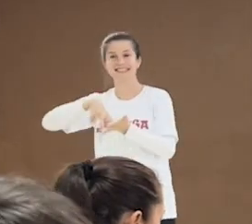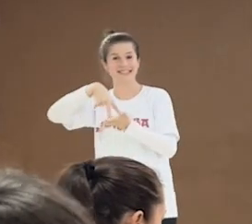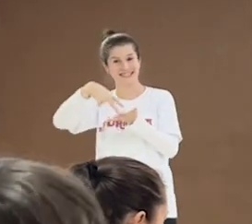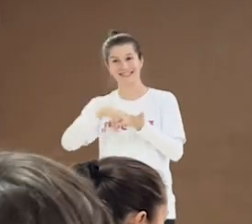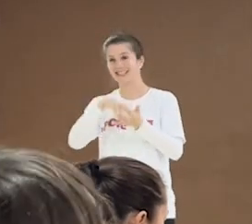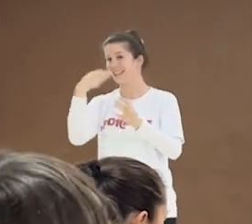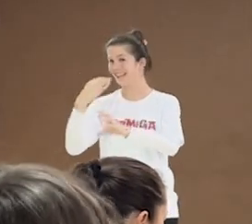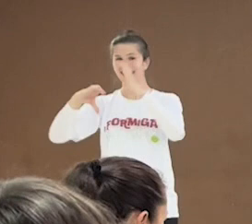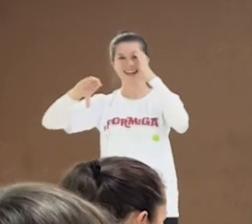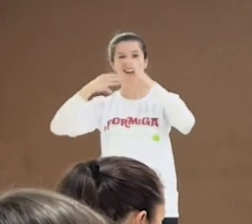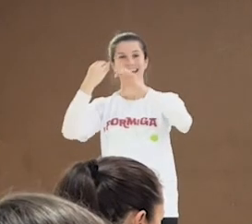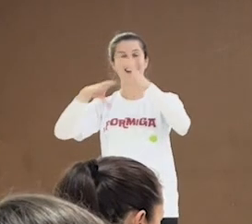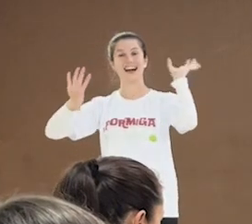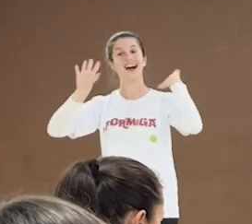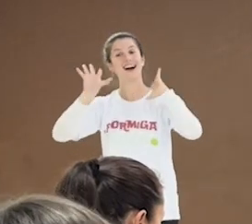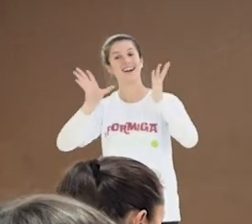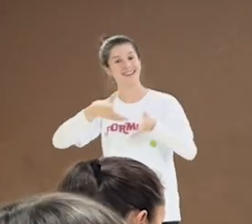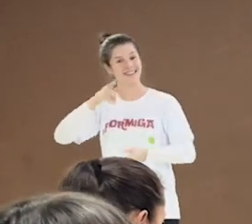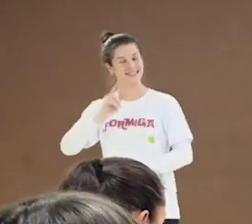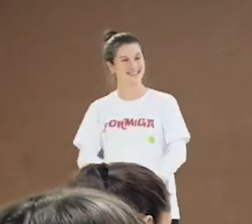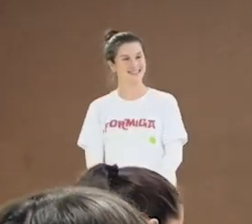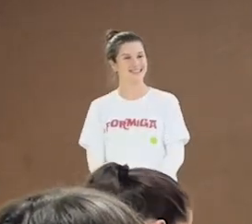e cantar! A hora é essa!